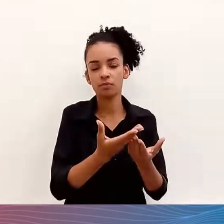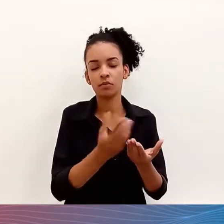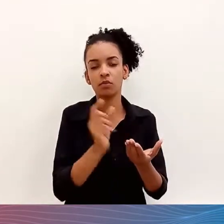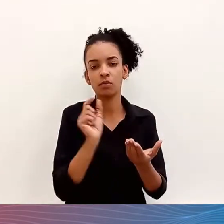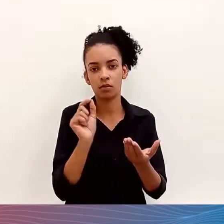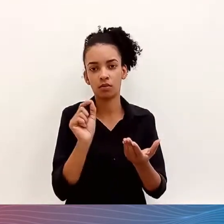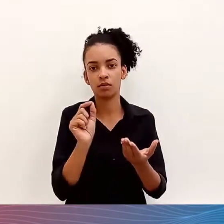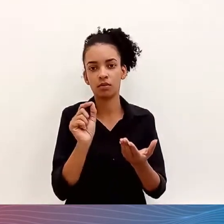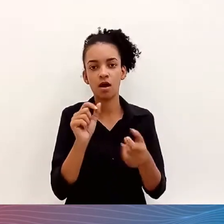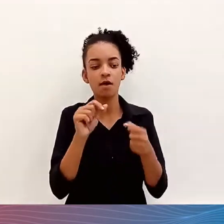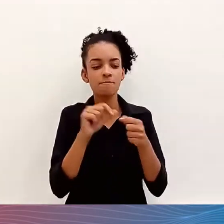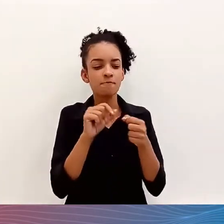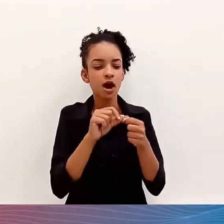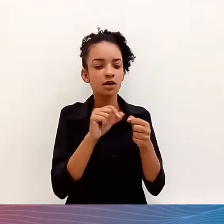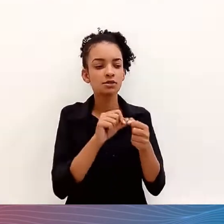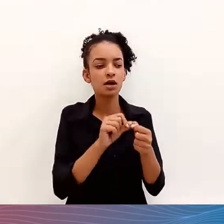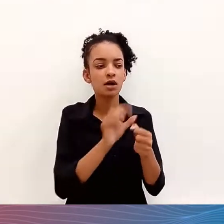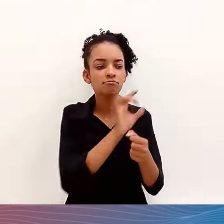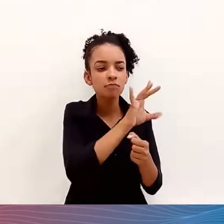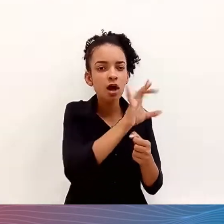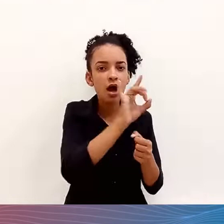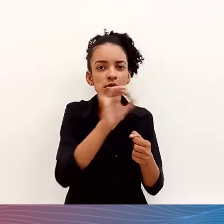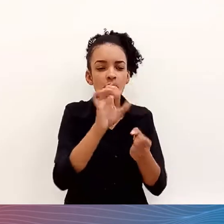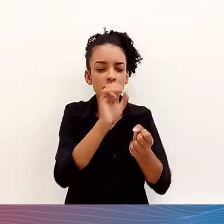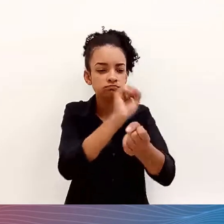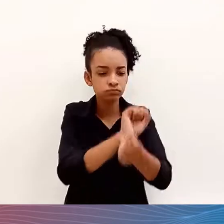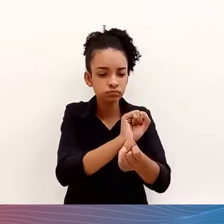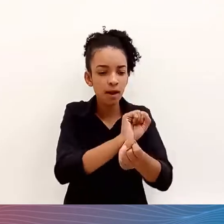um dons para Cristo.